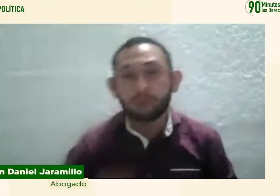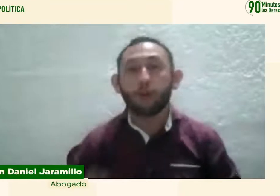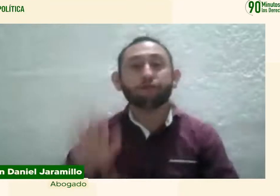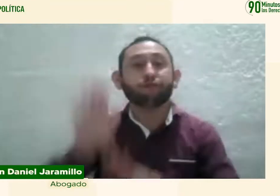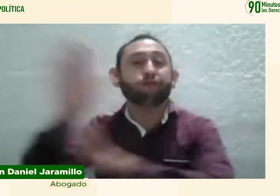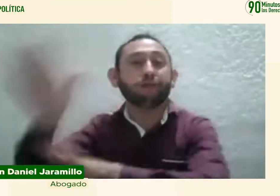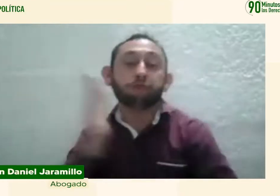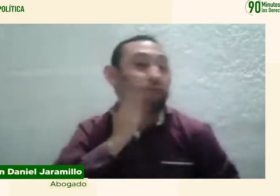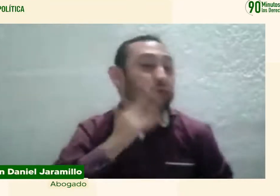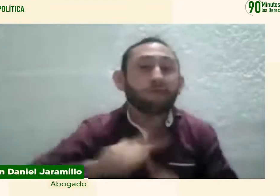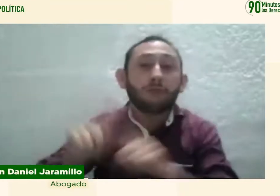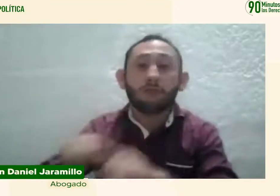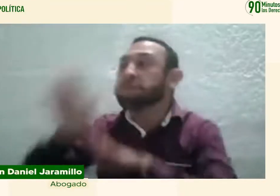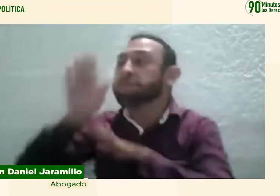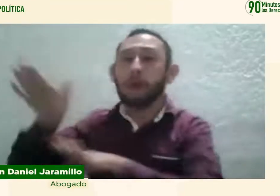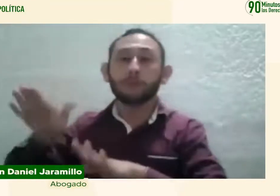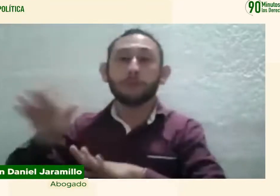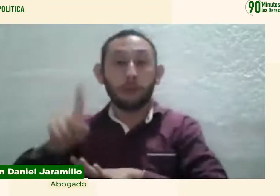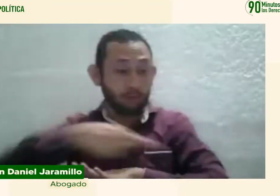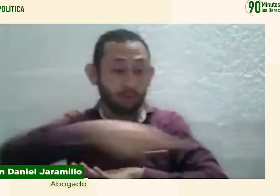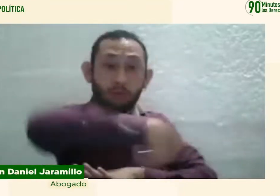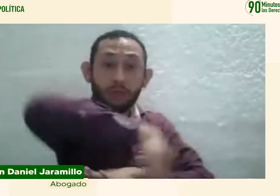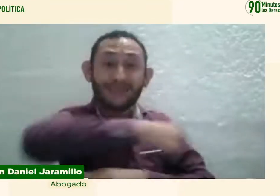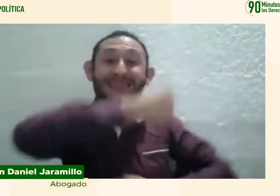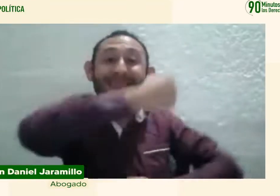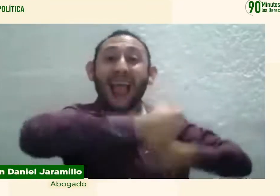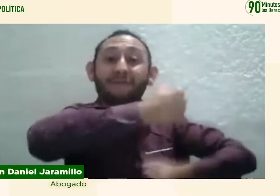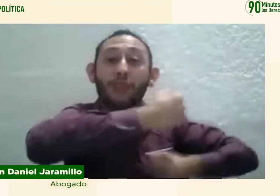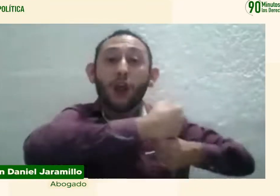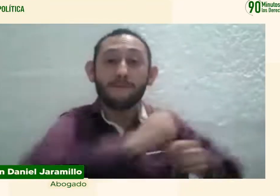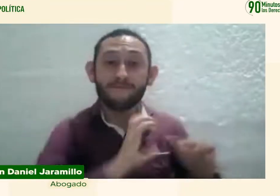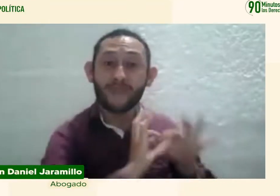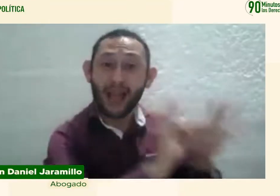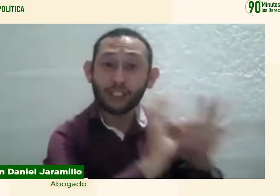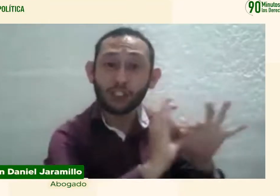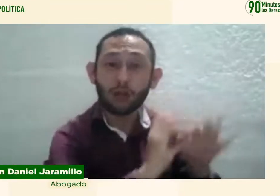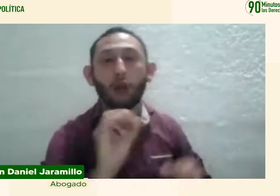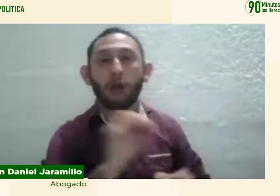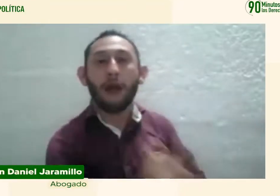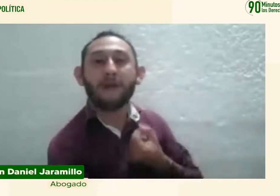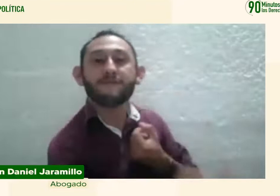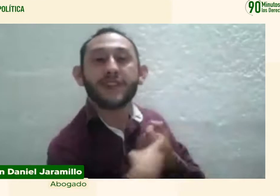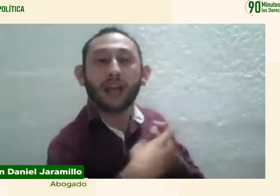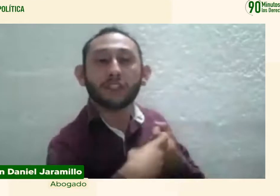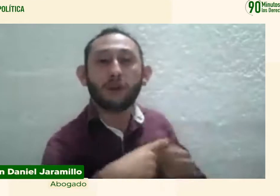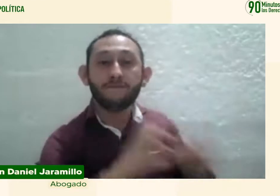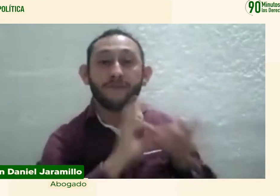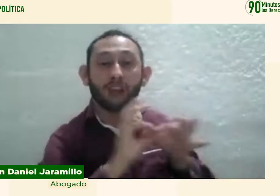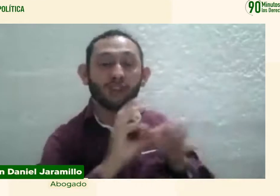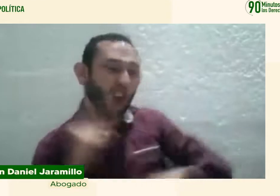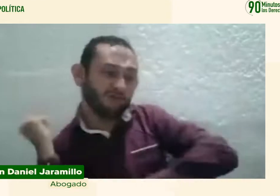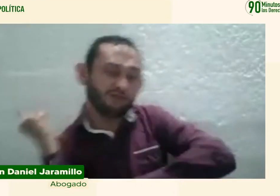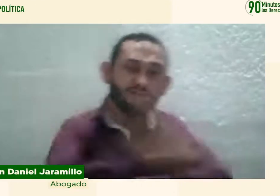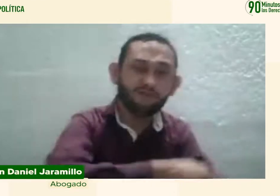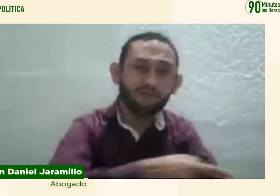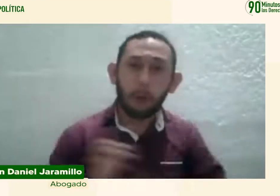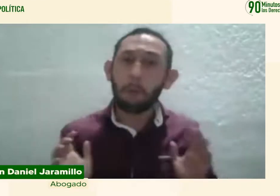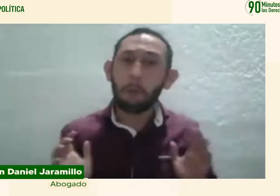vamos a enfocar y vamos a hacerle campaña a petro así cual rodolfo la idea es que los trabajadores o los